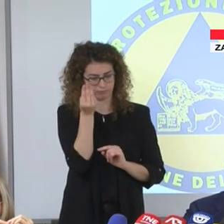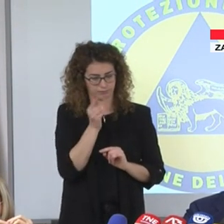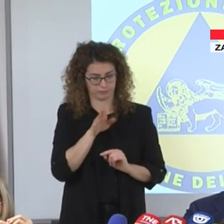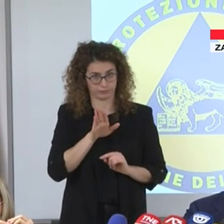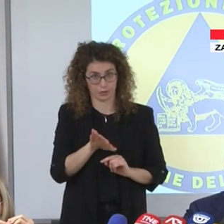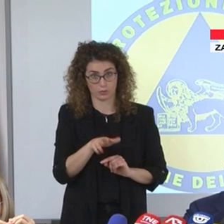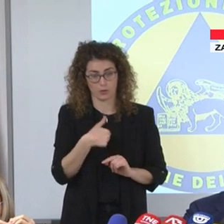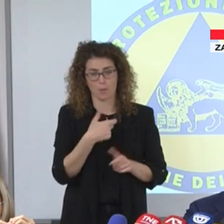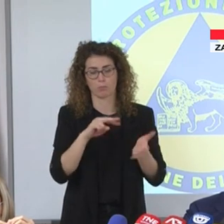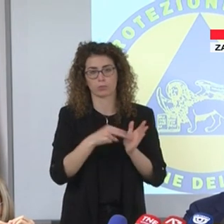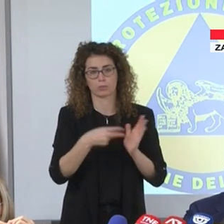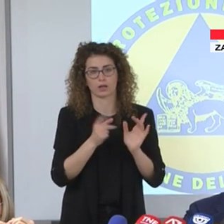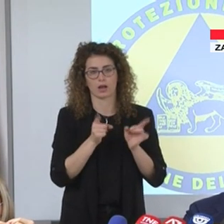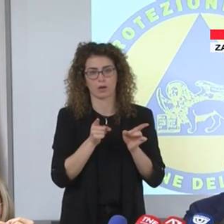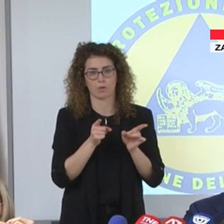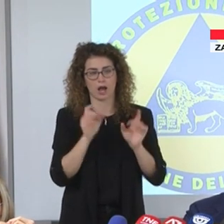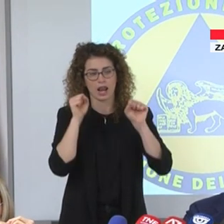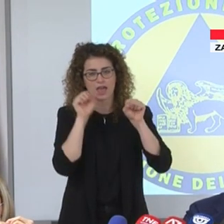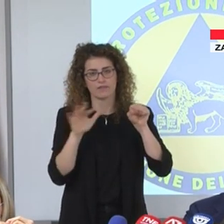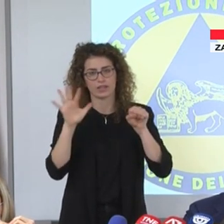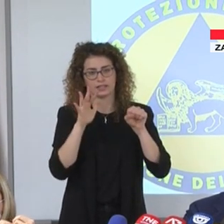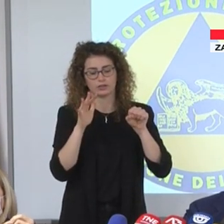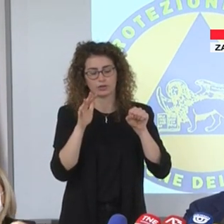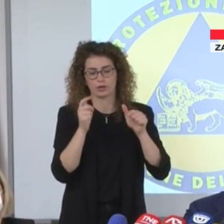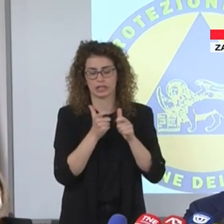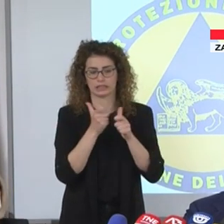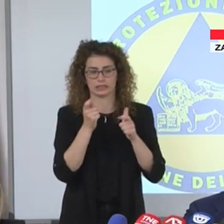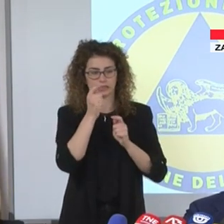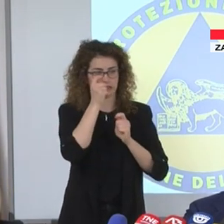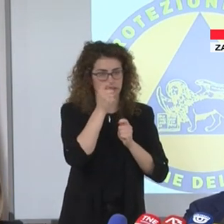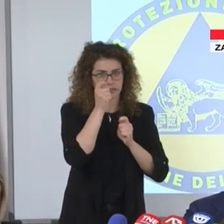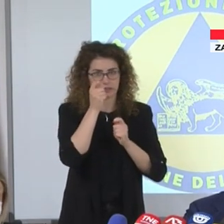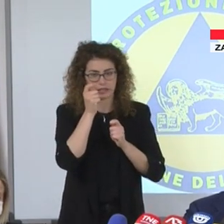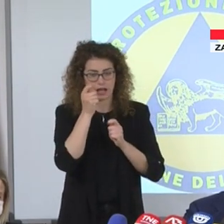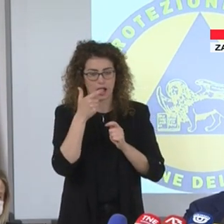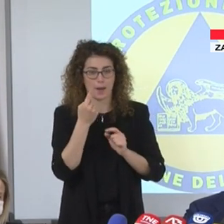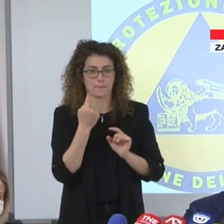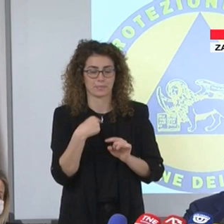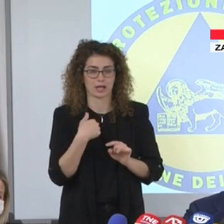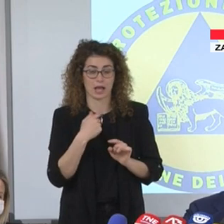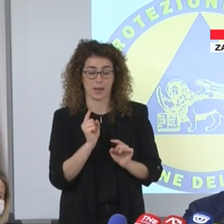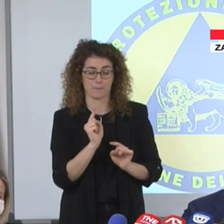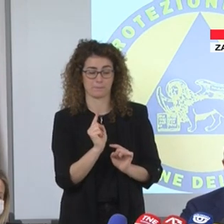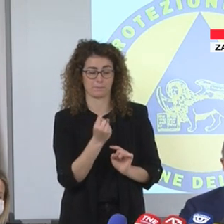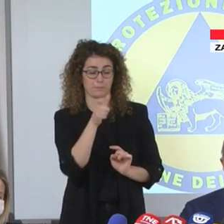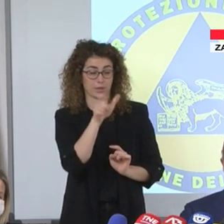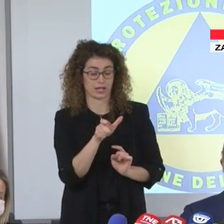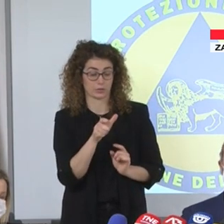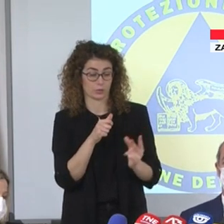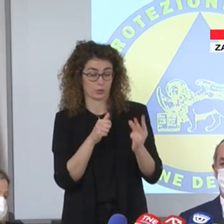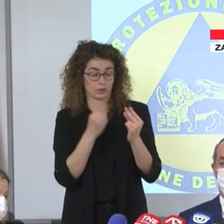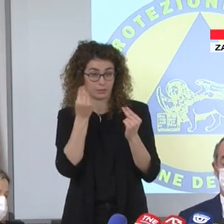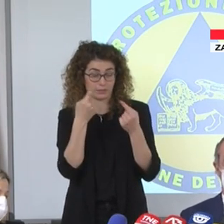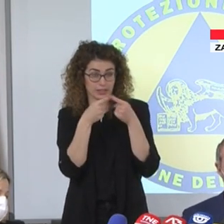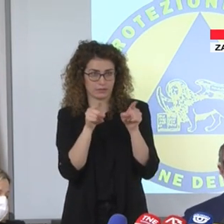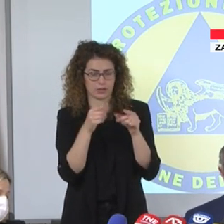è quello di che i veneti sono troppo ossequiosi e quindi alla prima voce fuori dal coro scatterebbe la querela. No,